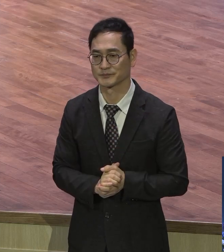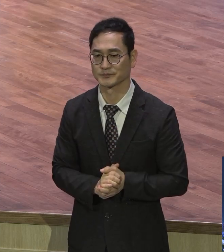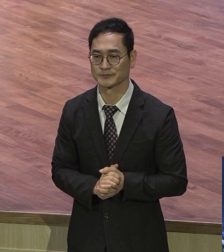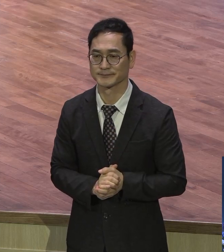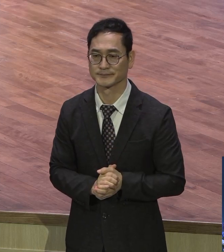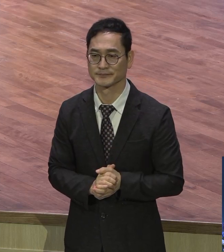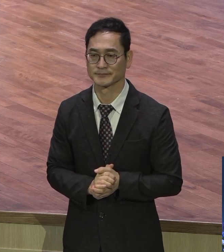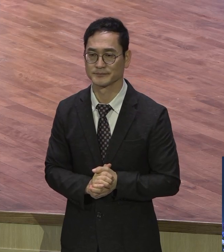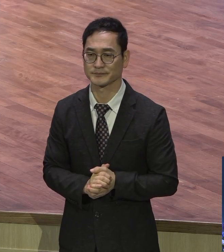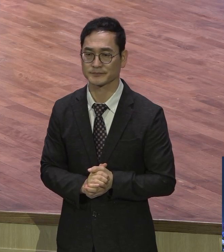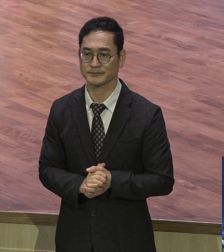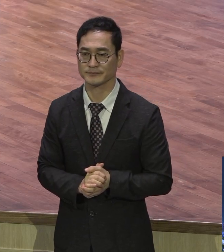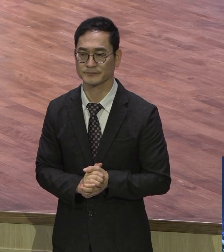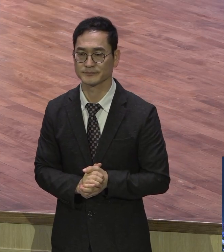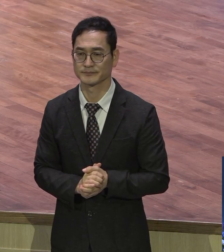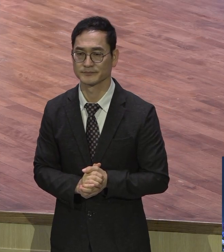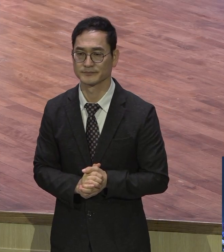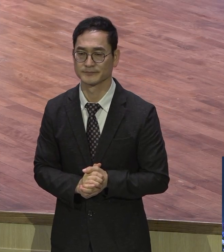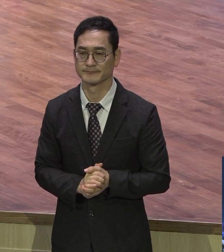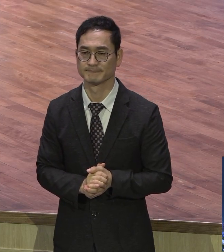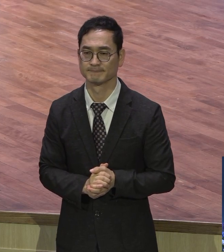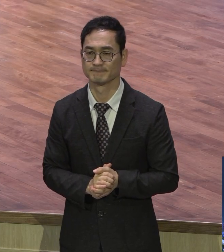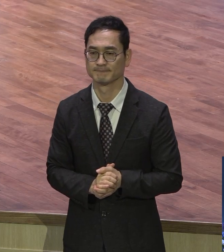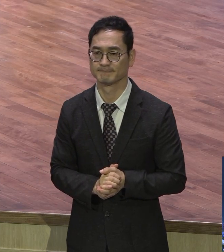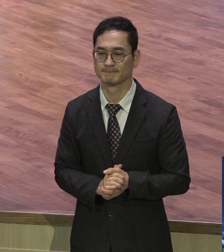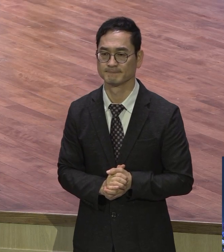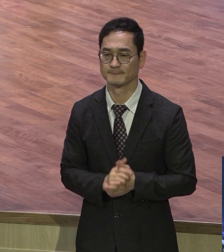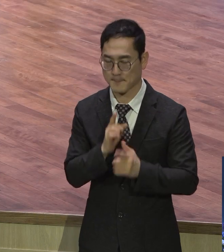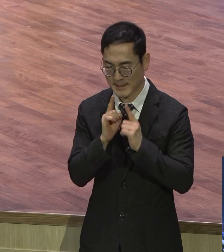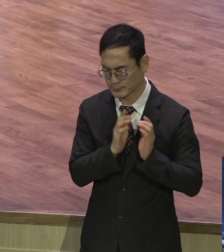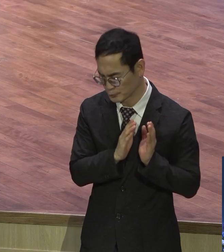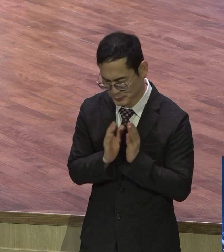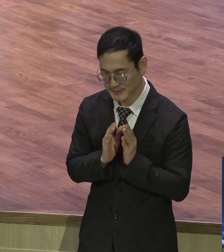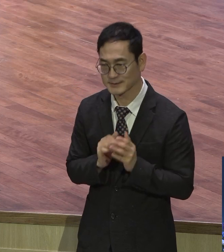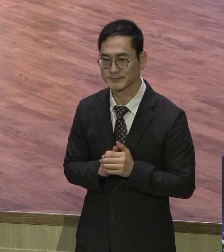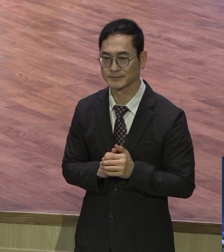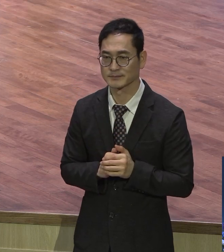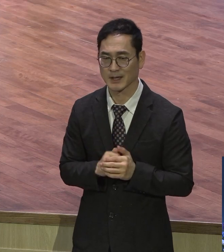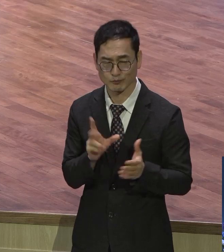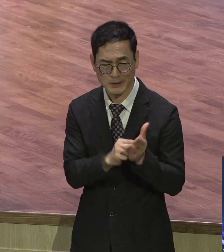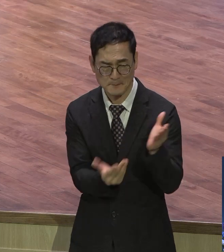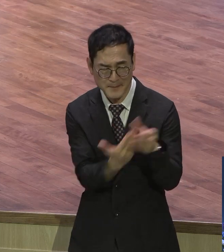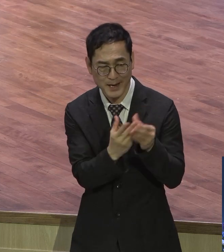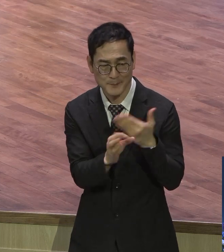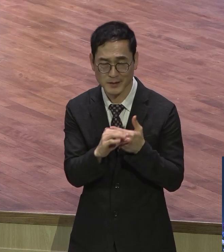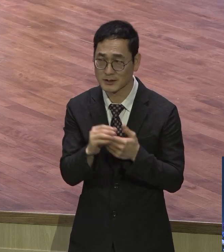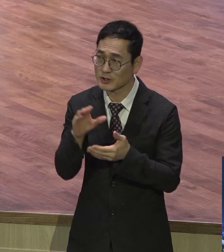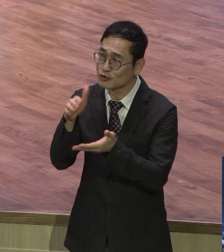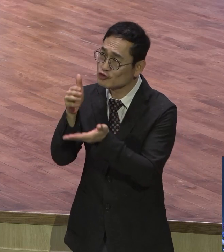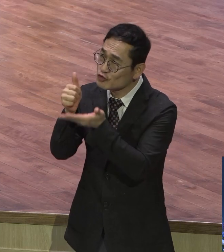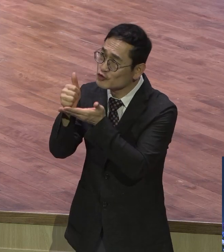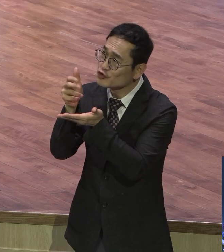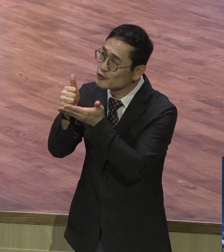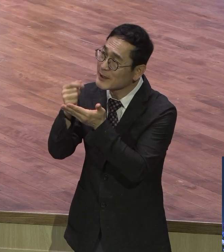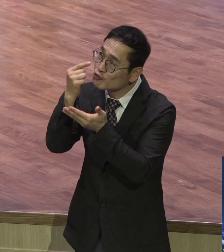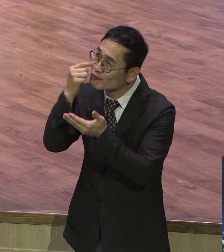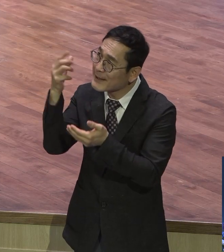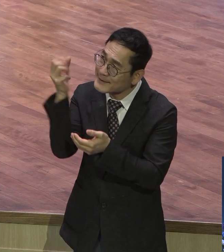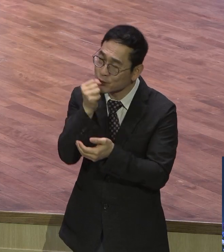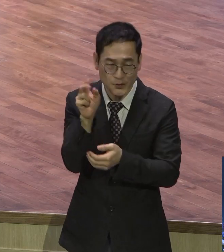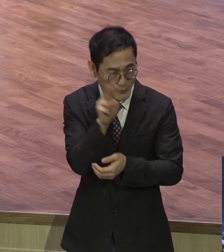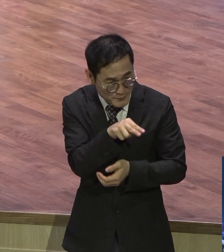무장을 다 해가지고 사무실을 가서 무슨 문제 닥치면 그리스의 눈으로 바라보고 봄의 눈으로 바라보고 하나님의 힘으로